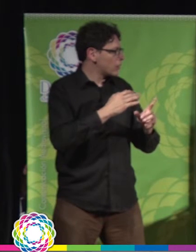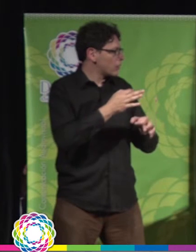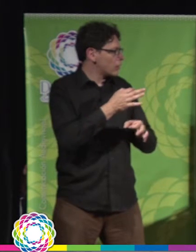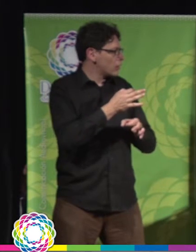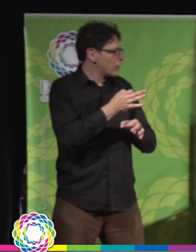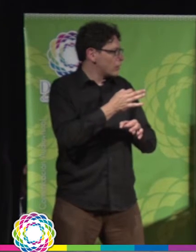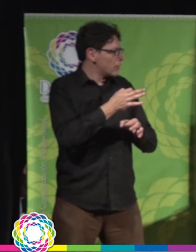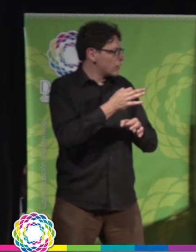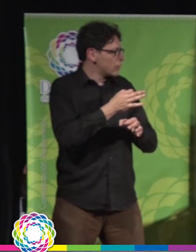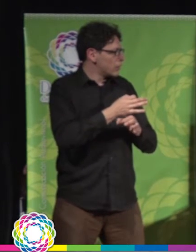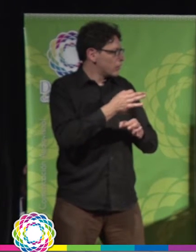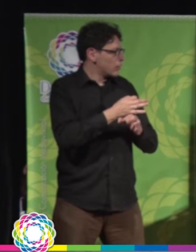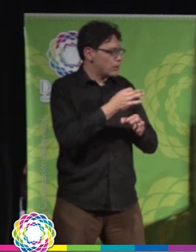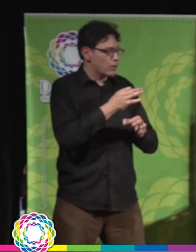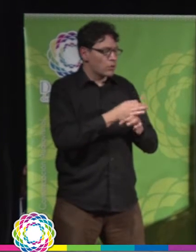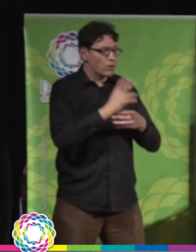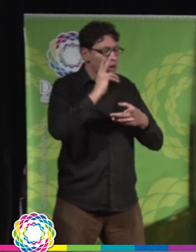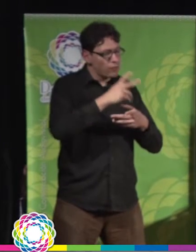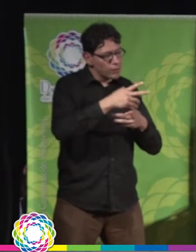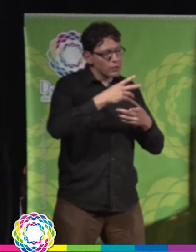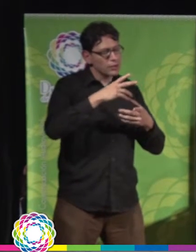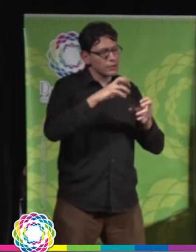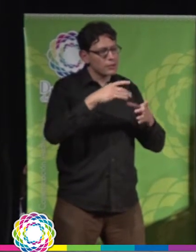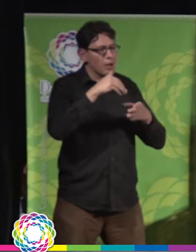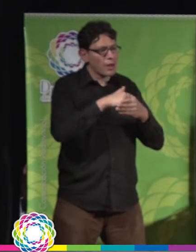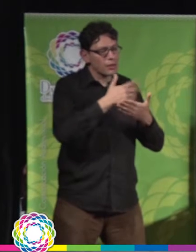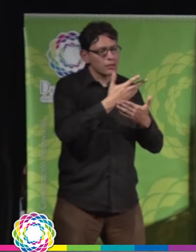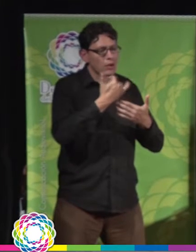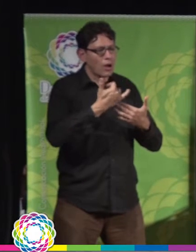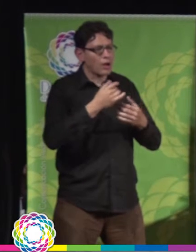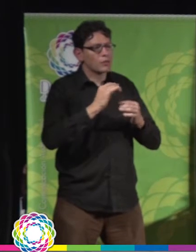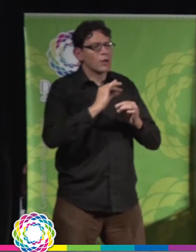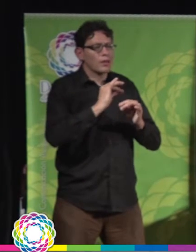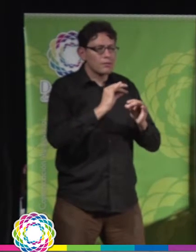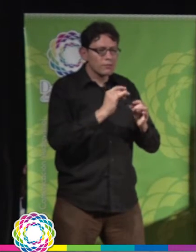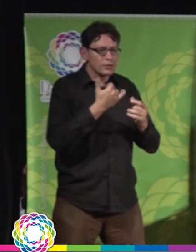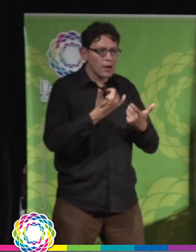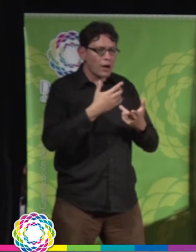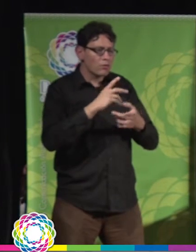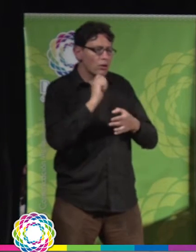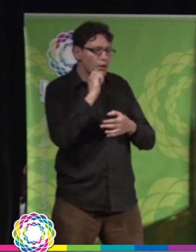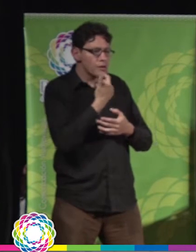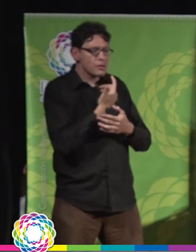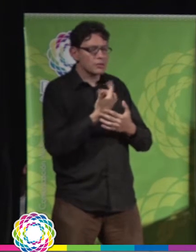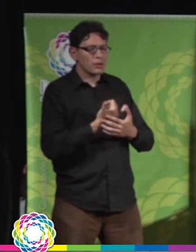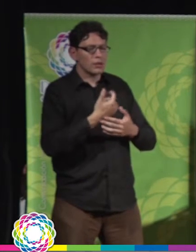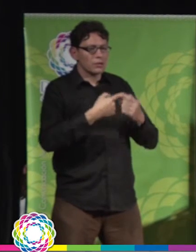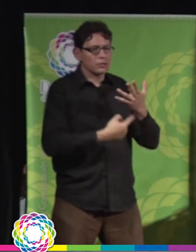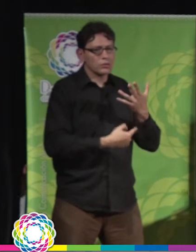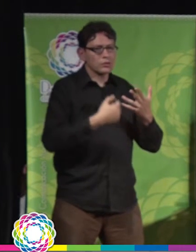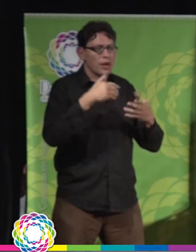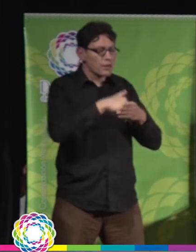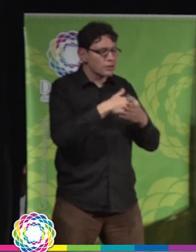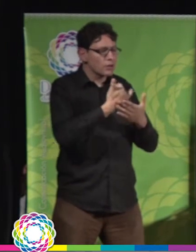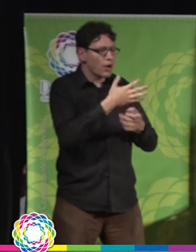ven con la complejidad, con lo maravilloso y de la cantidad de cuestiones que